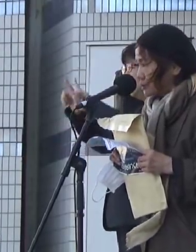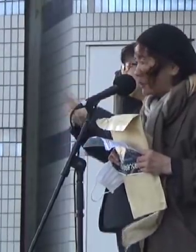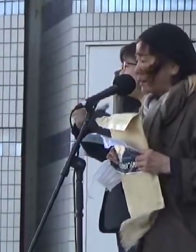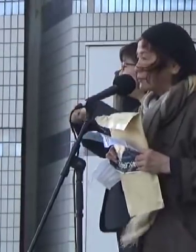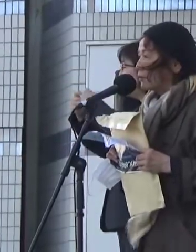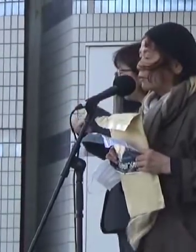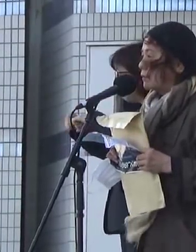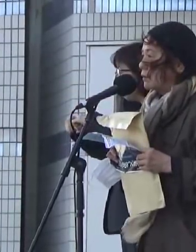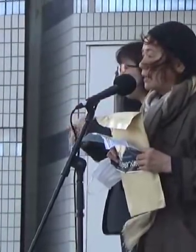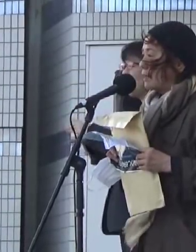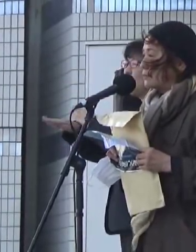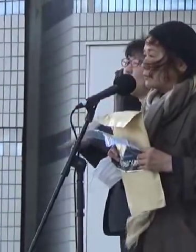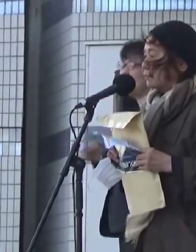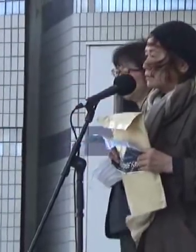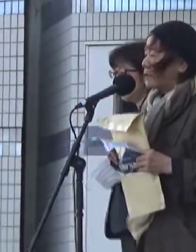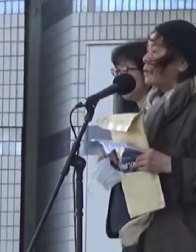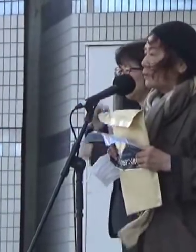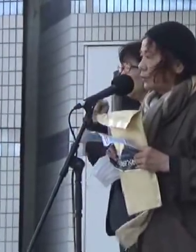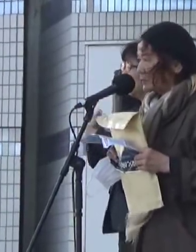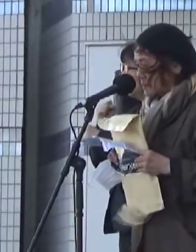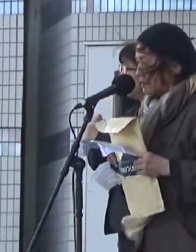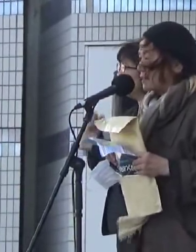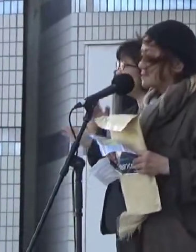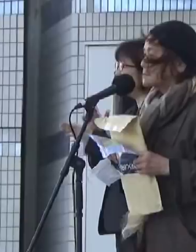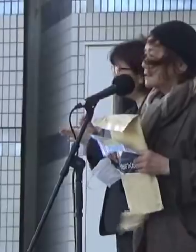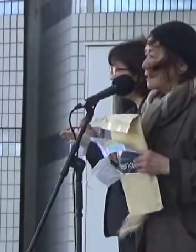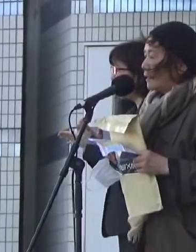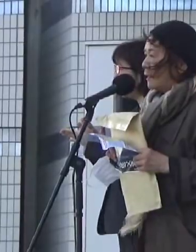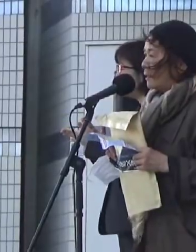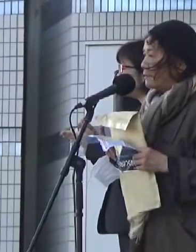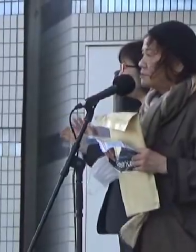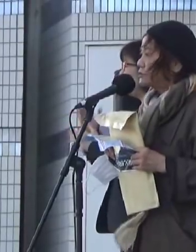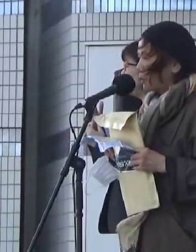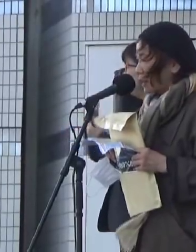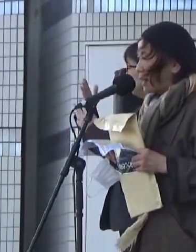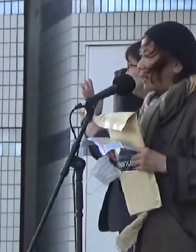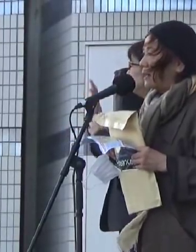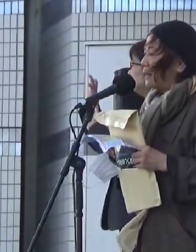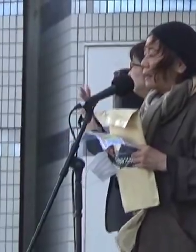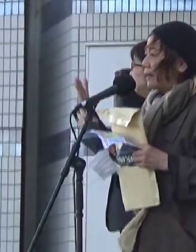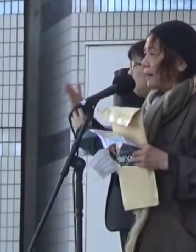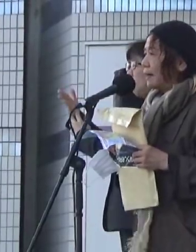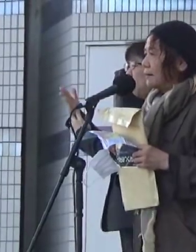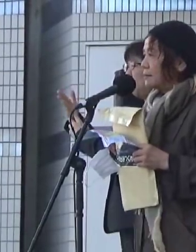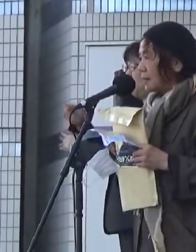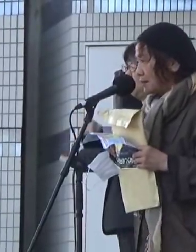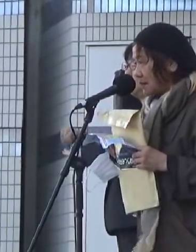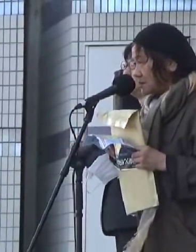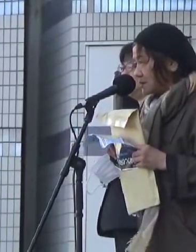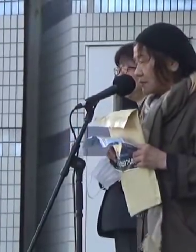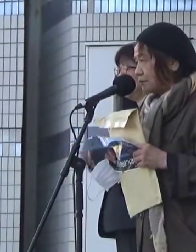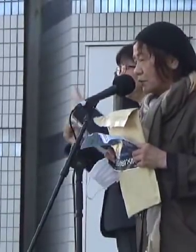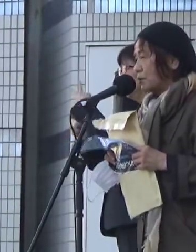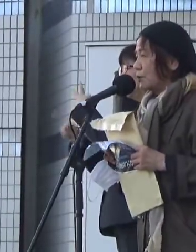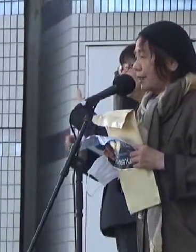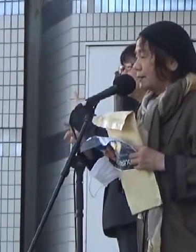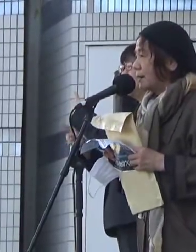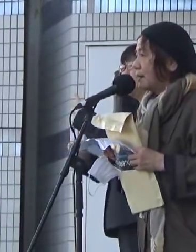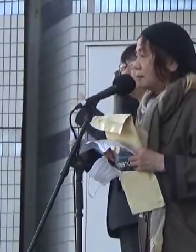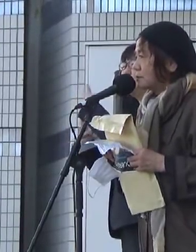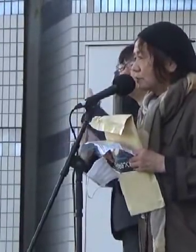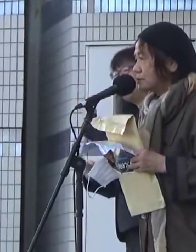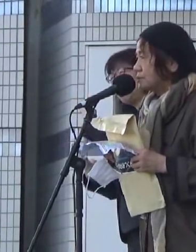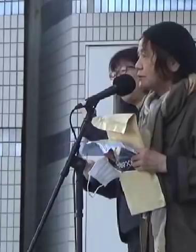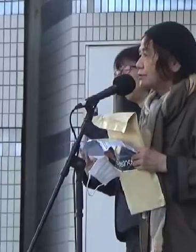抗議の集会とあとデモを予定しています。24日東池袋公